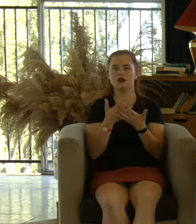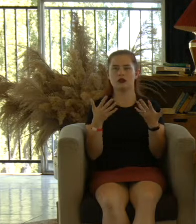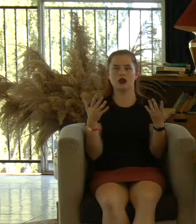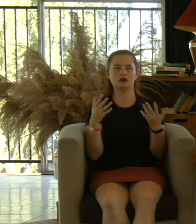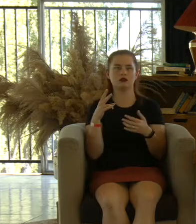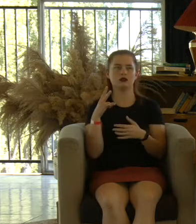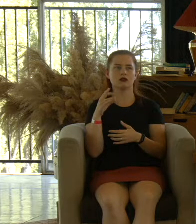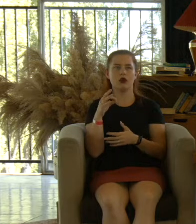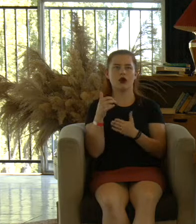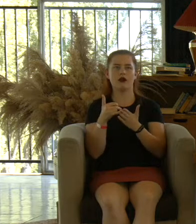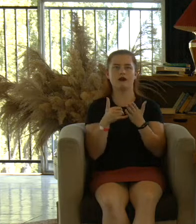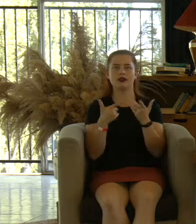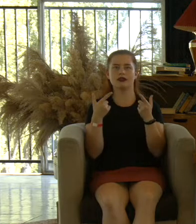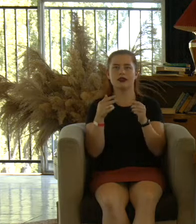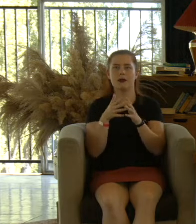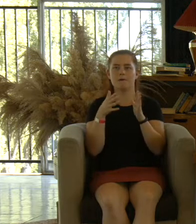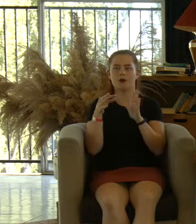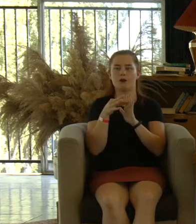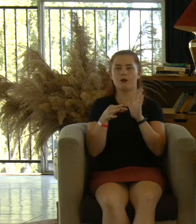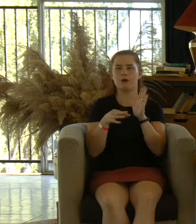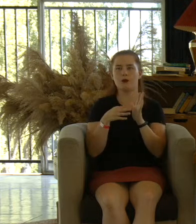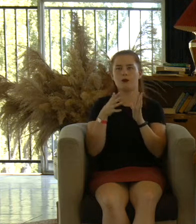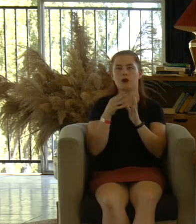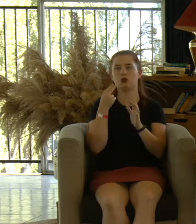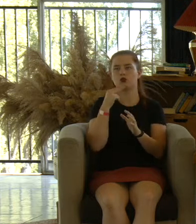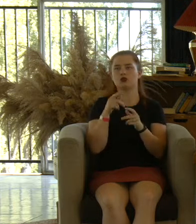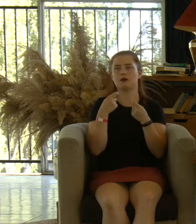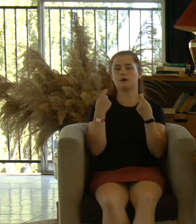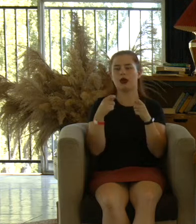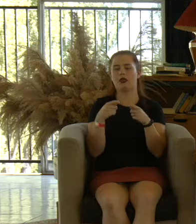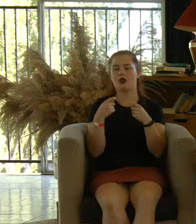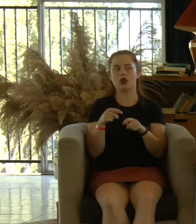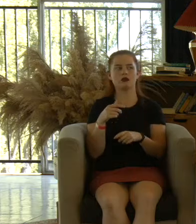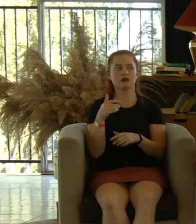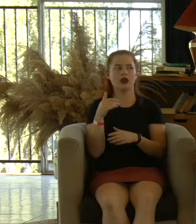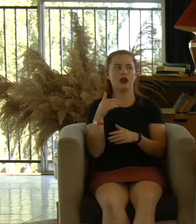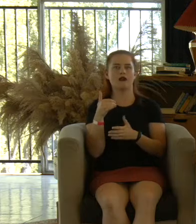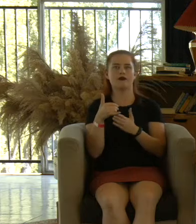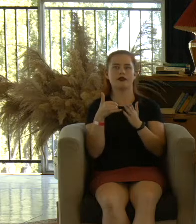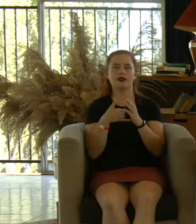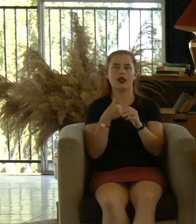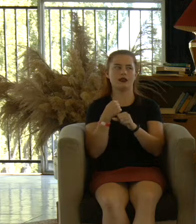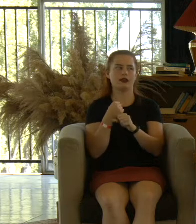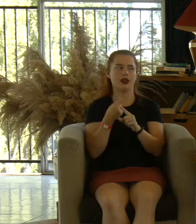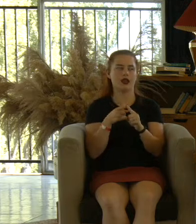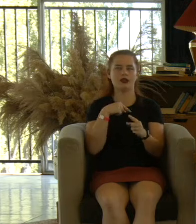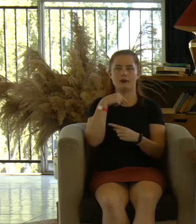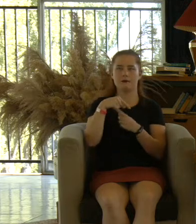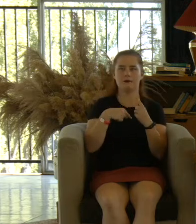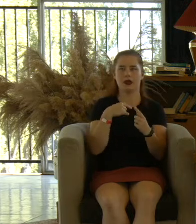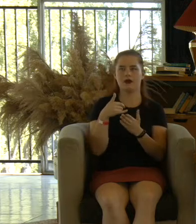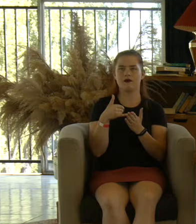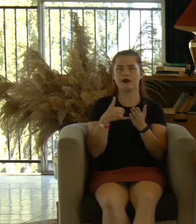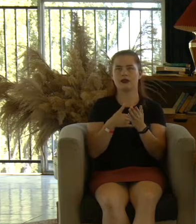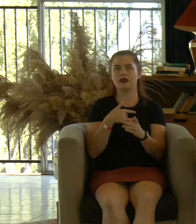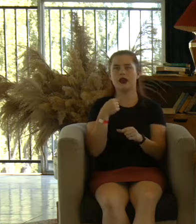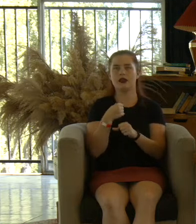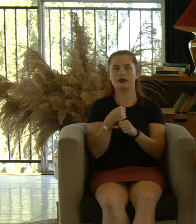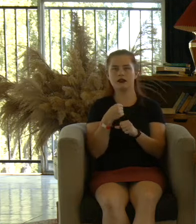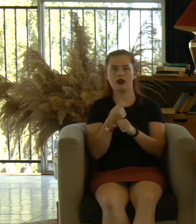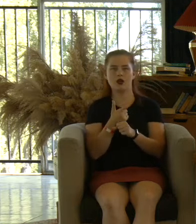вина, которым дают больше баллов, лучше продаются, а виноделие — это бизнес. И постепенно пришло к тому, что виноделие очень стало ориентироваться